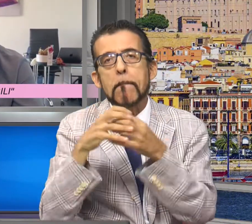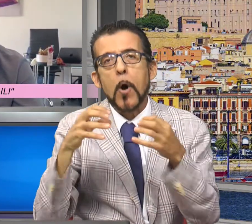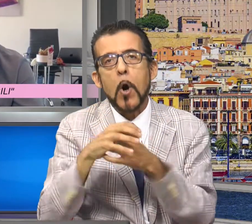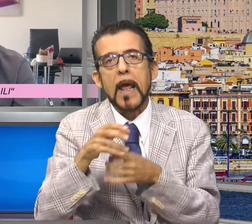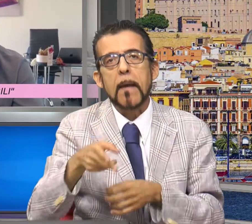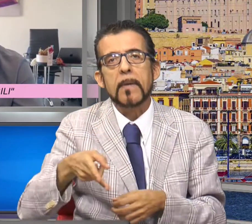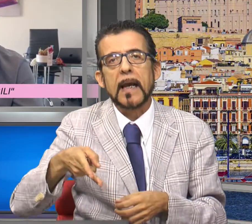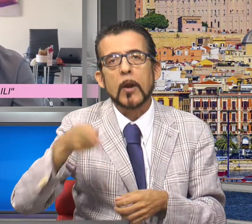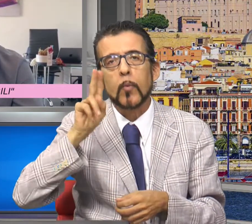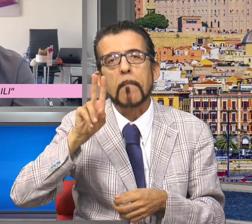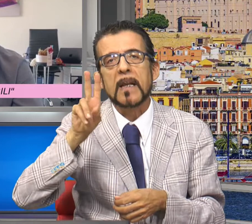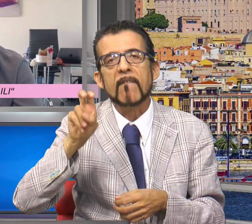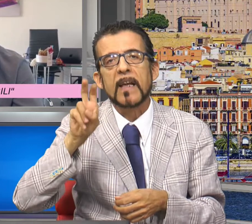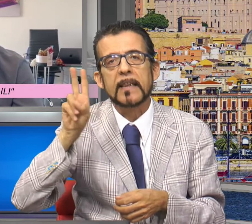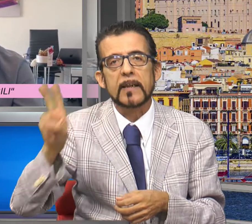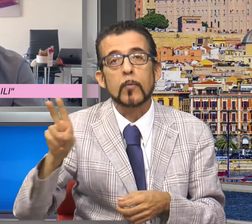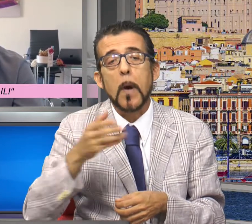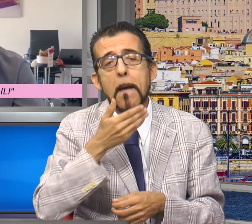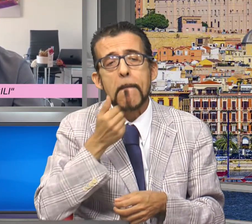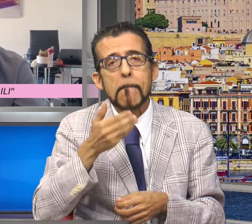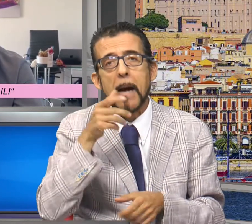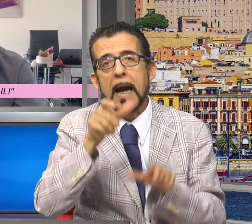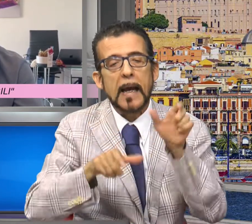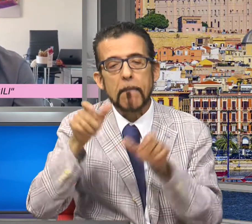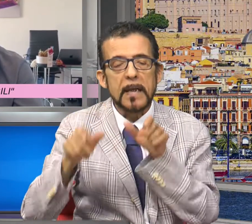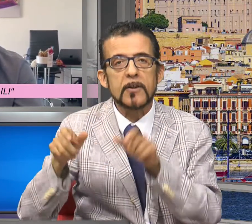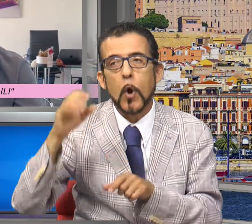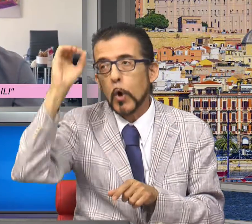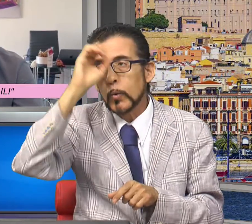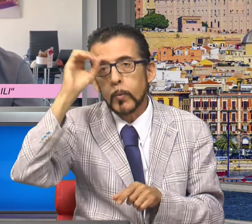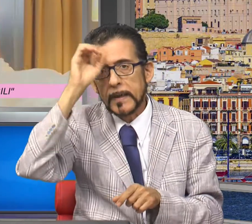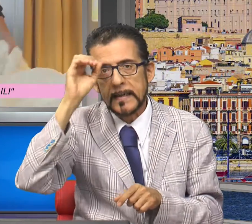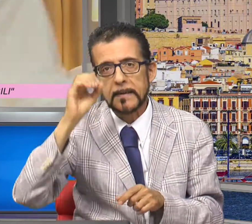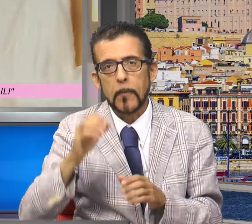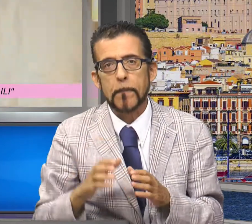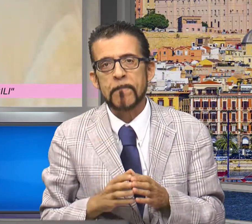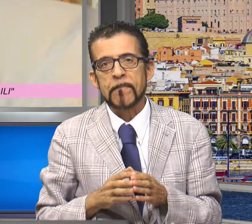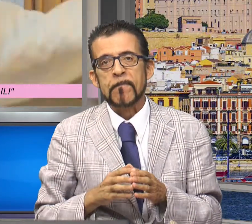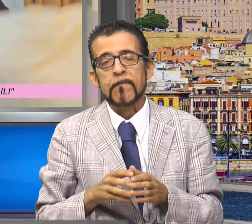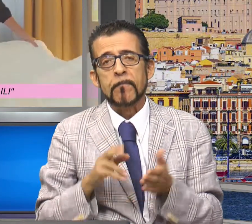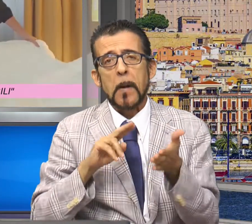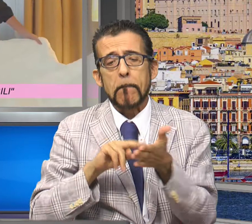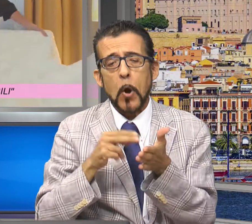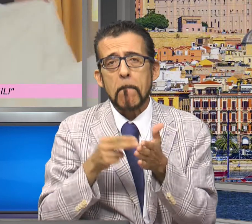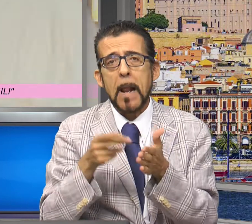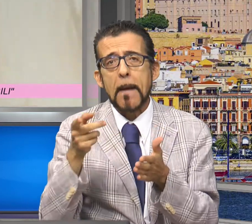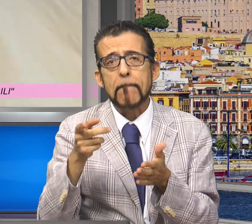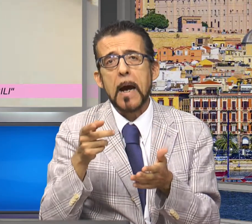la scarsità di lavoratori nel settore del turismo. Il problema di reddito di cittadinanza è un pezzo di un